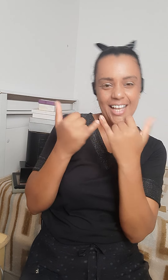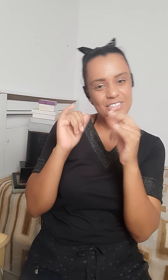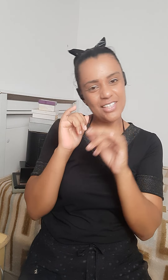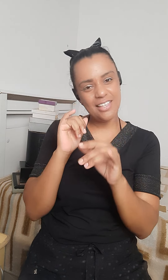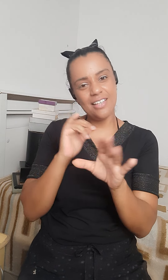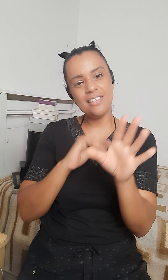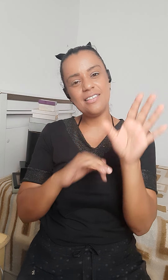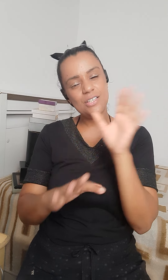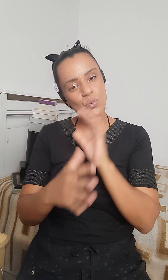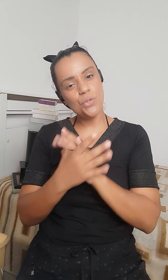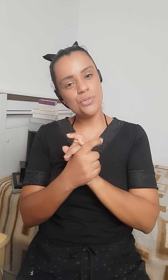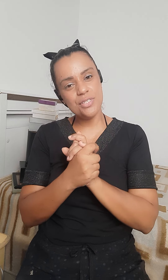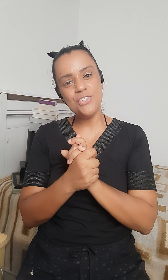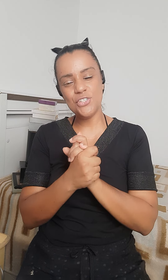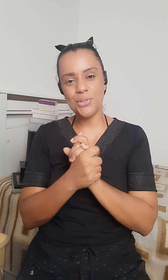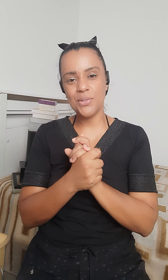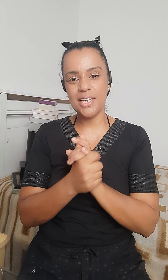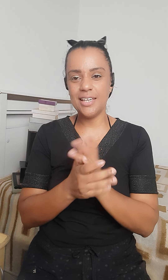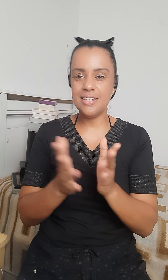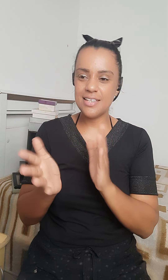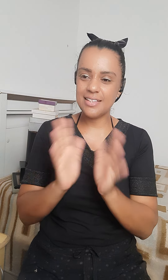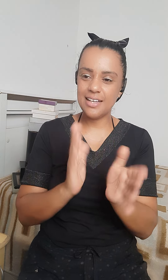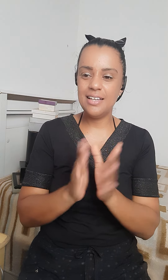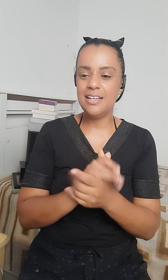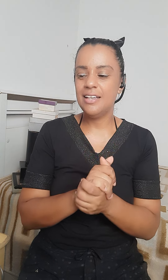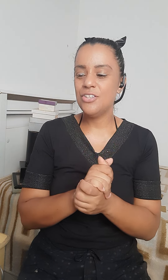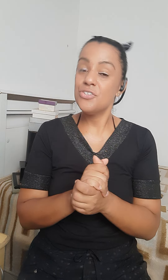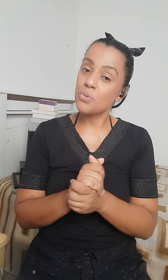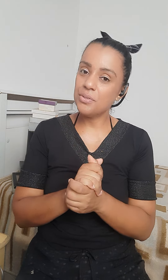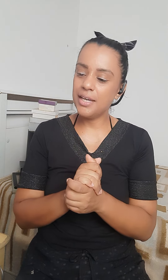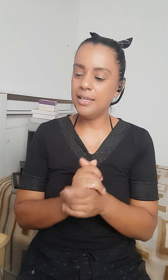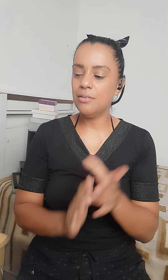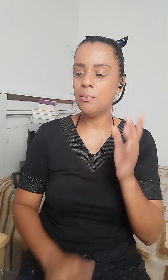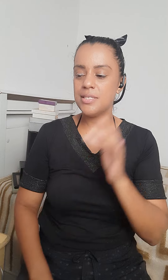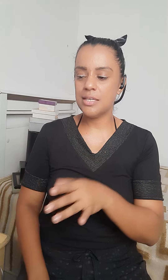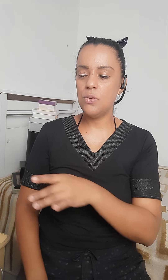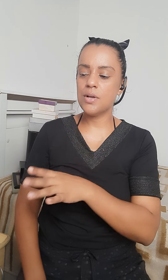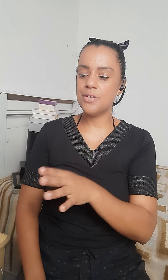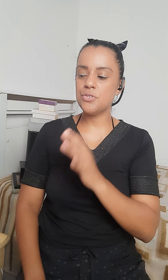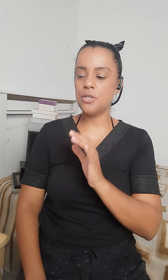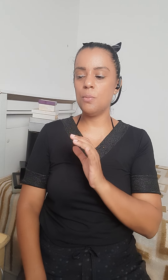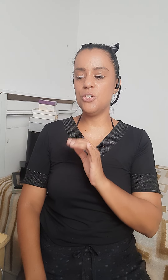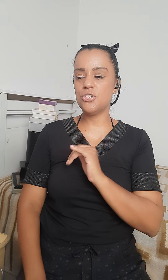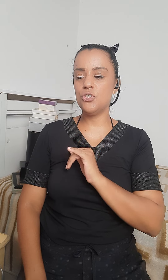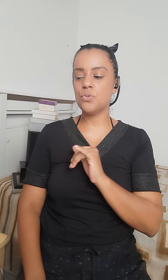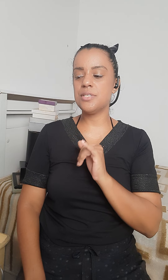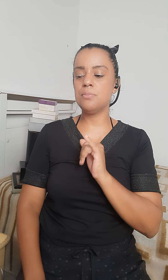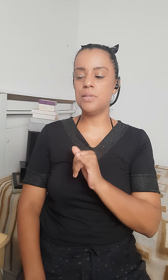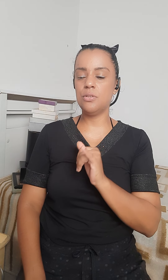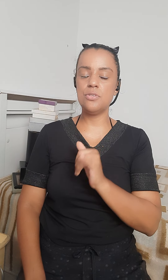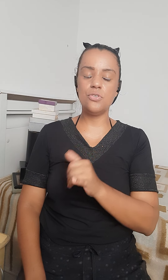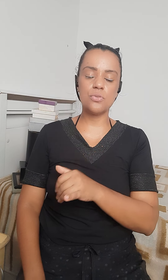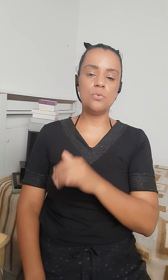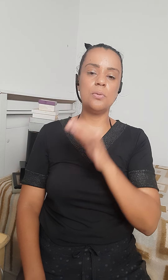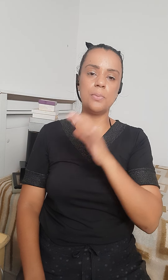já traz um outro sentido, né? Que ali você tá descontraindo. Mas aqui no caso, geralmente a gente usa esse perdão, esse desculpa para